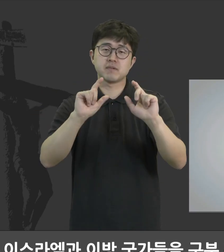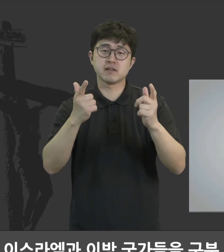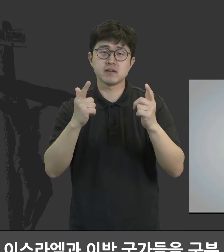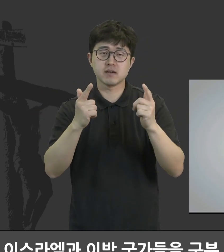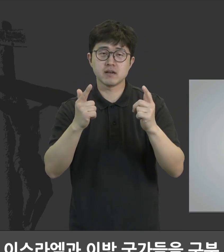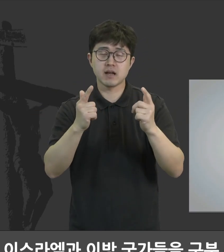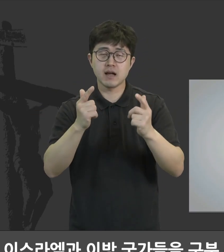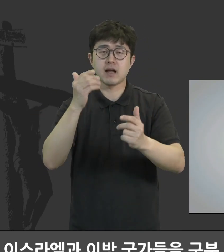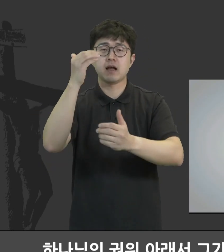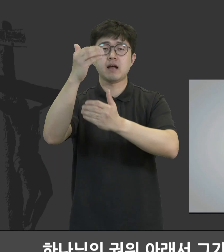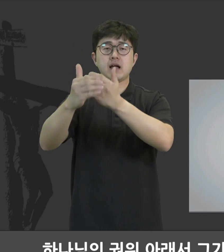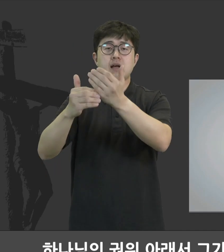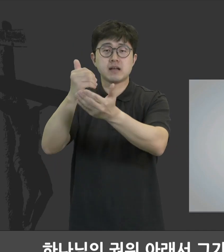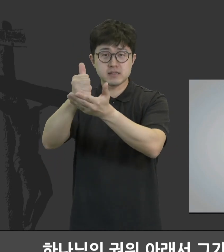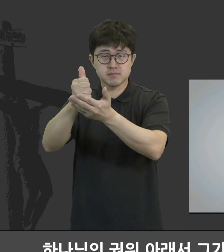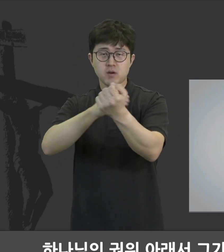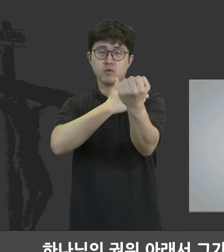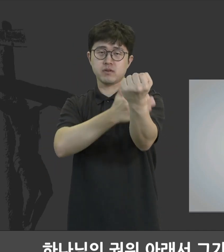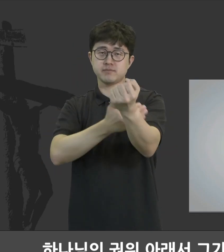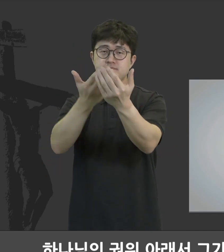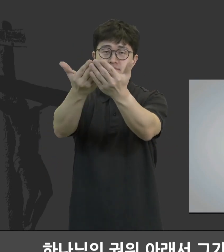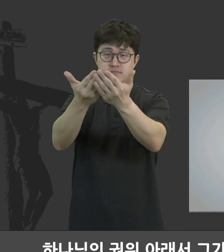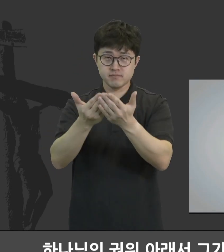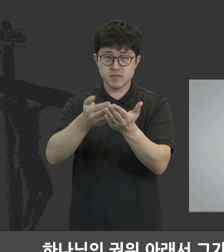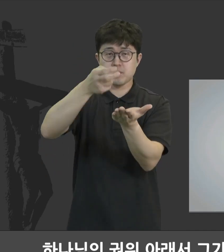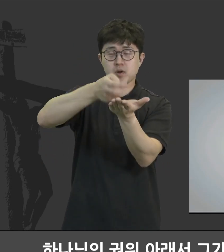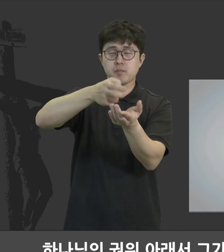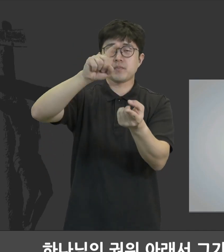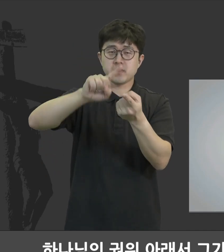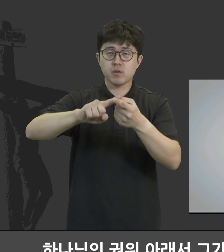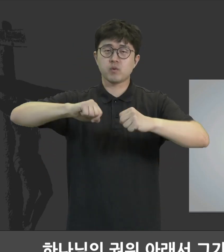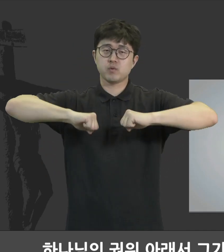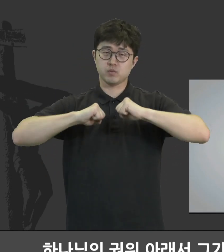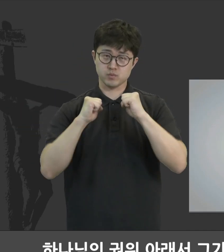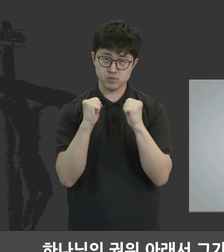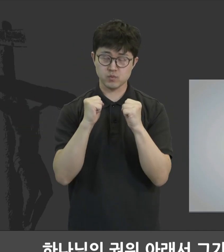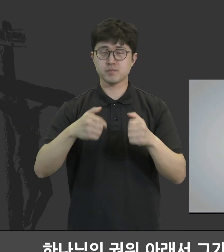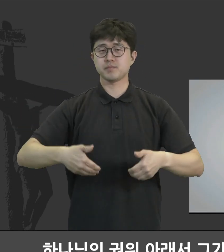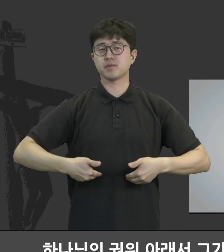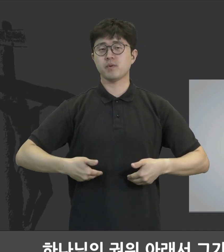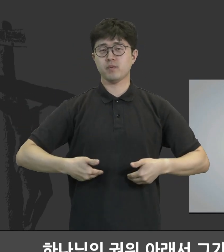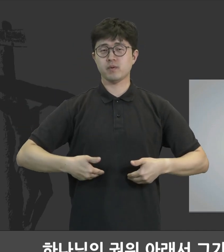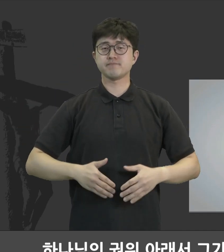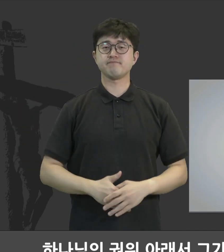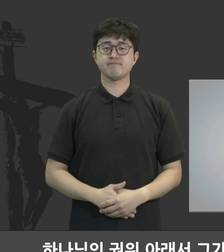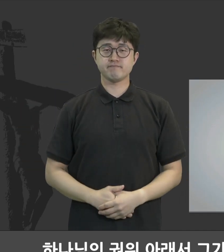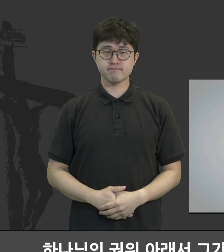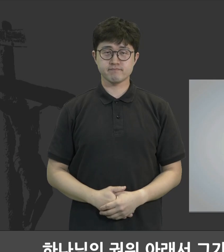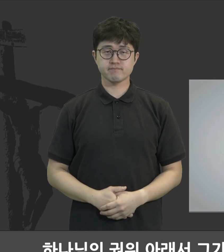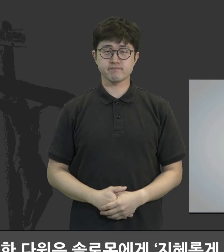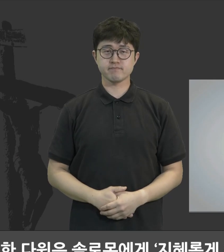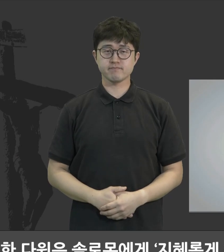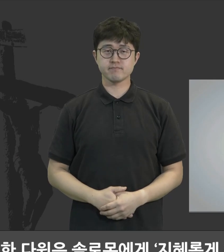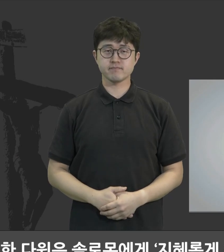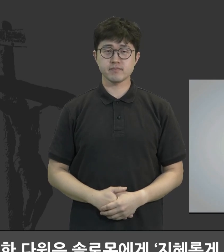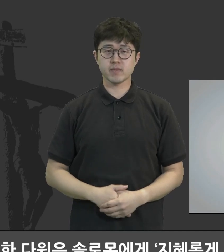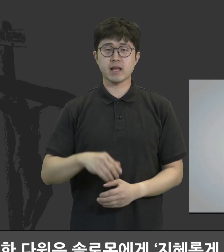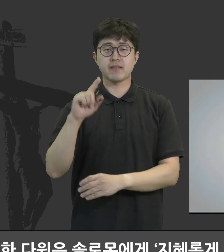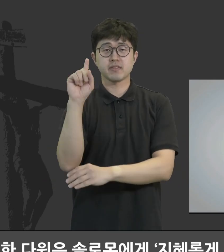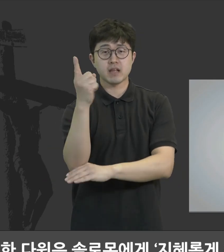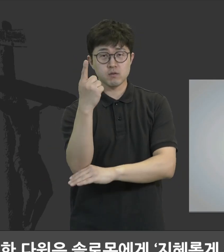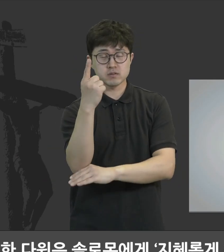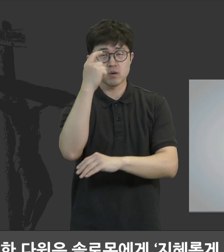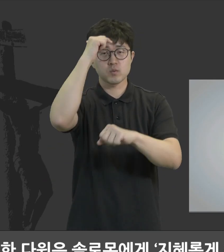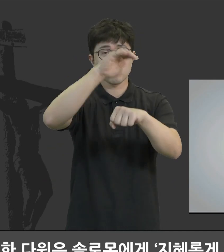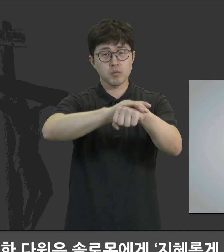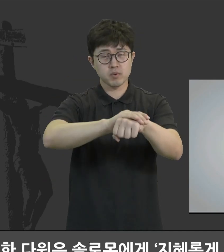율법의 창시자가 아니라 하나님의 권위 아래서 그가 주신 율법에 순종해야 하는 존재였기 때문입니다.